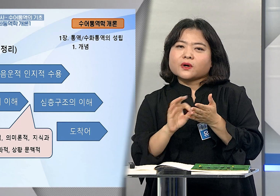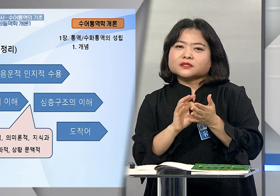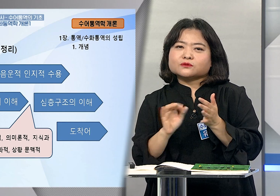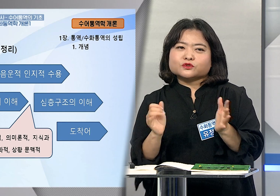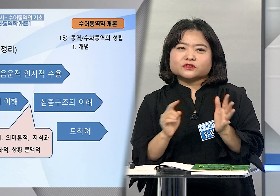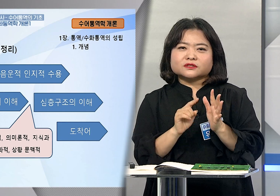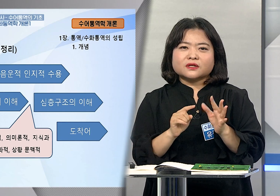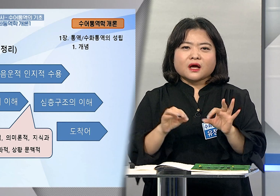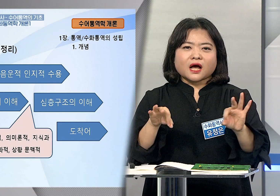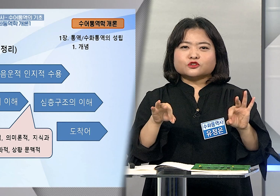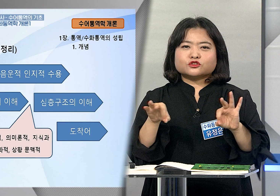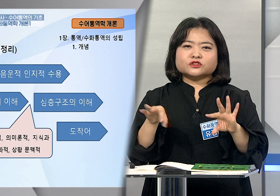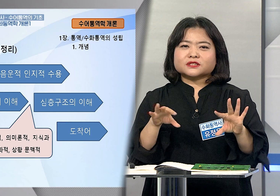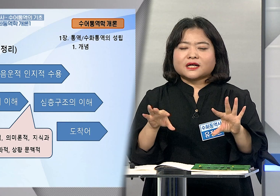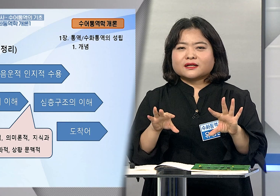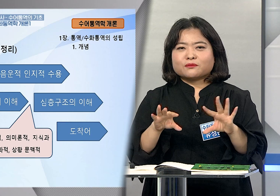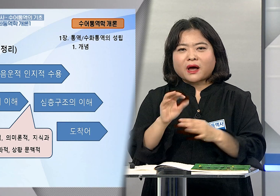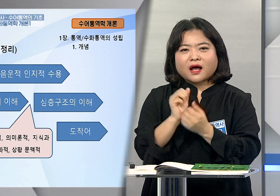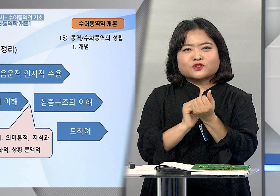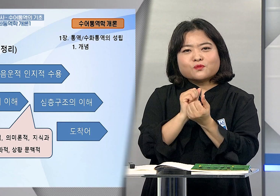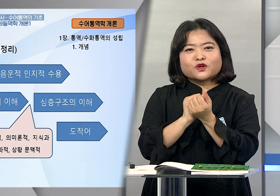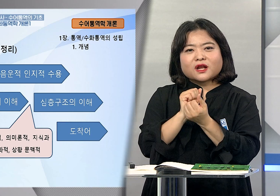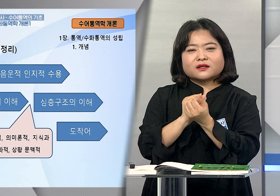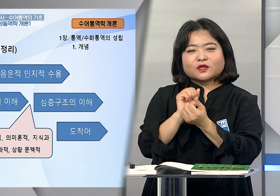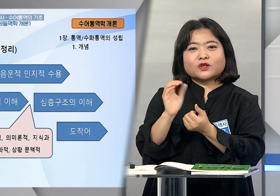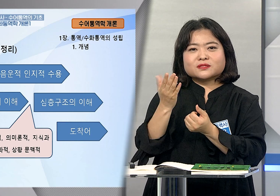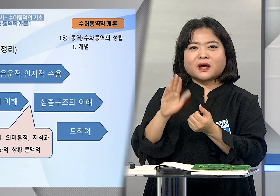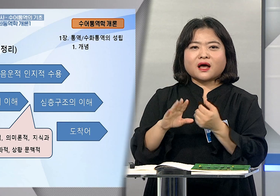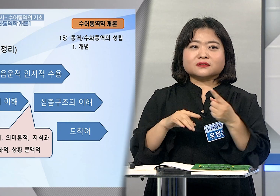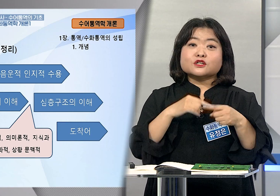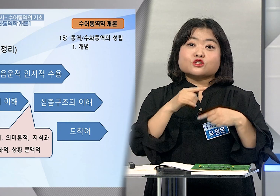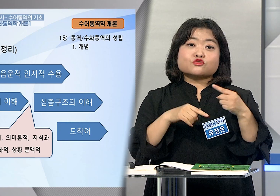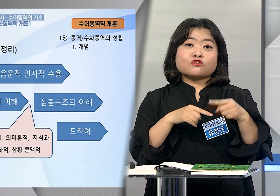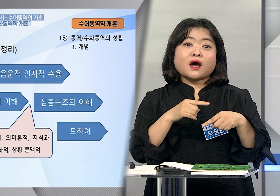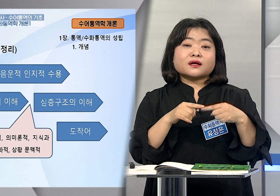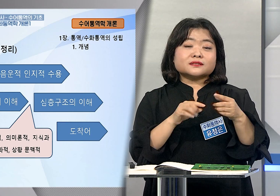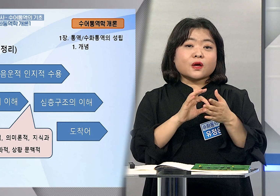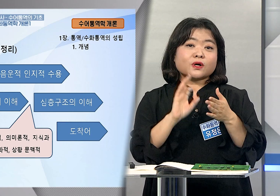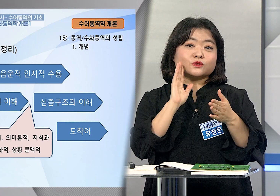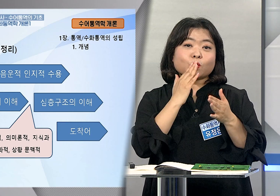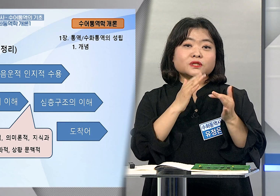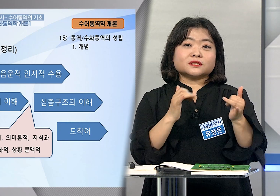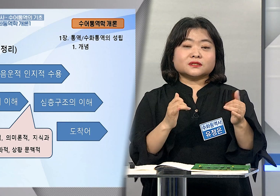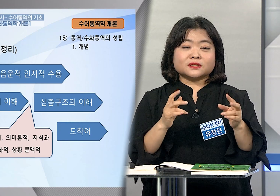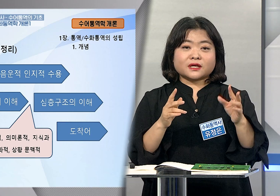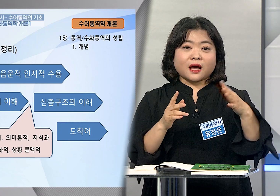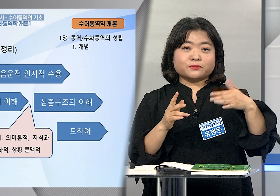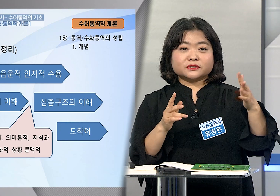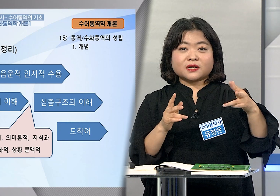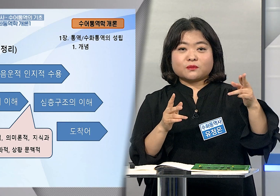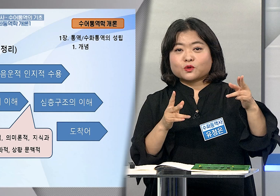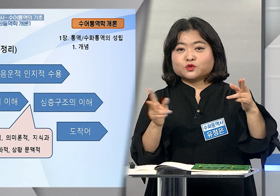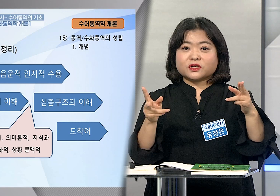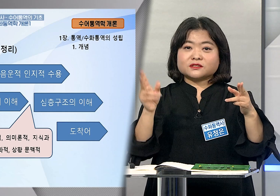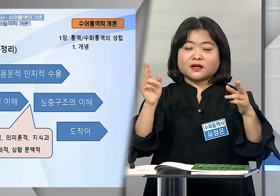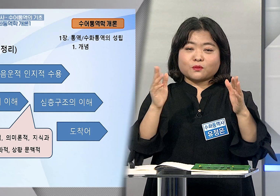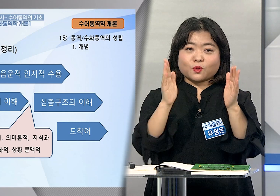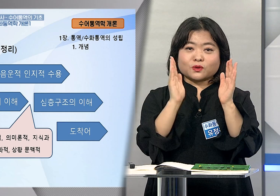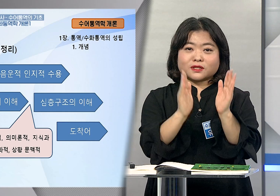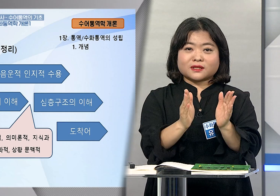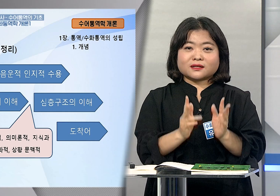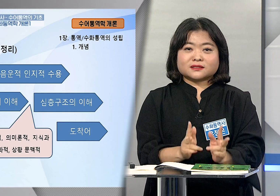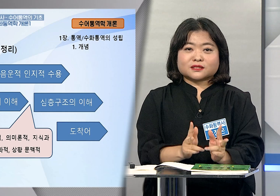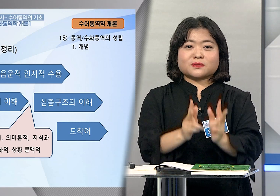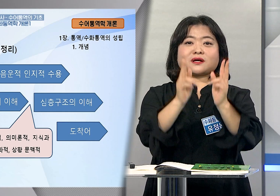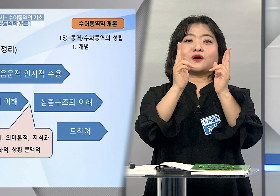언어를 사용하시는 분들은 아주 순식간에 막 설명이라는 게 되지만, 수화를 사용하는 농인들은 이렇게 앞을 잘라먹고 뒤를